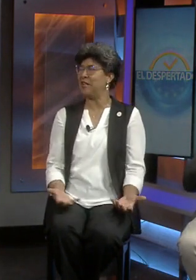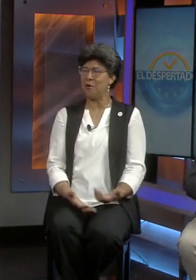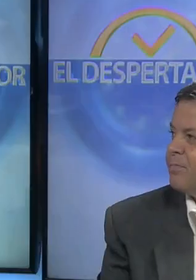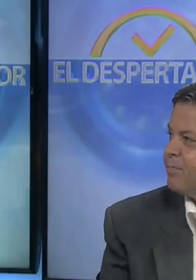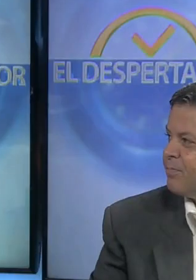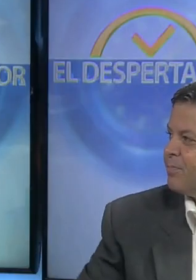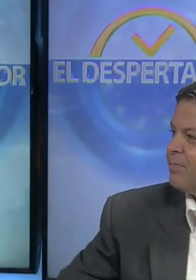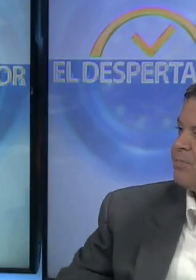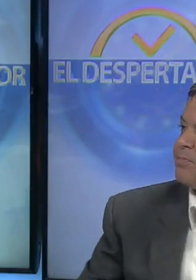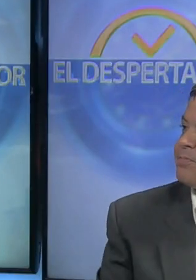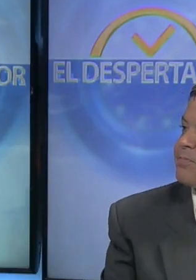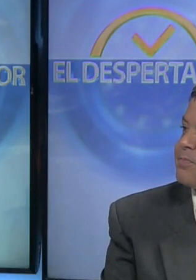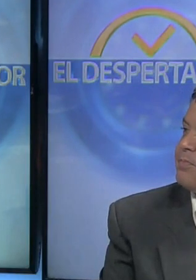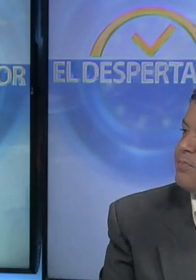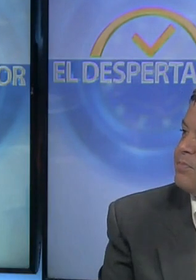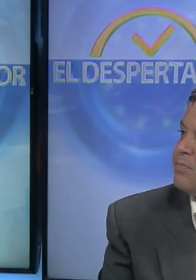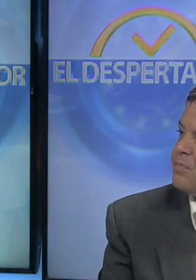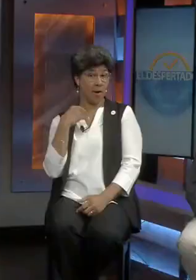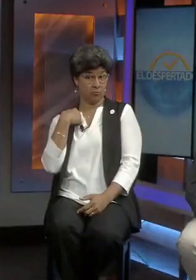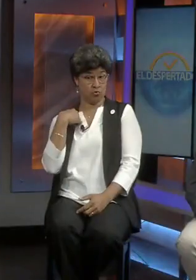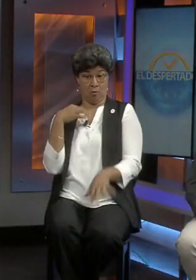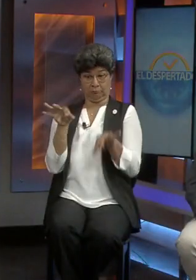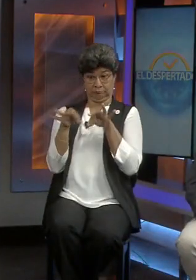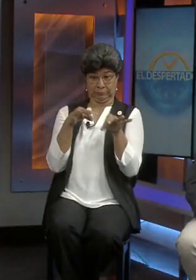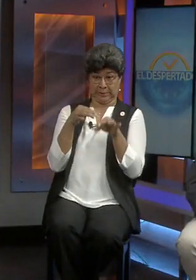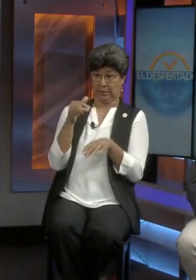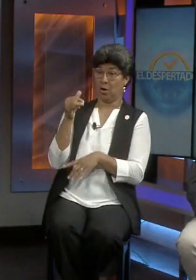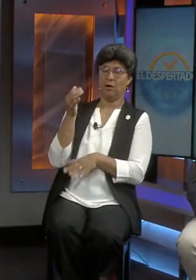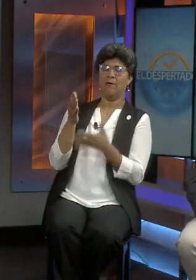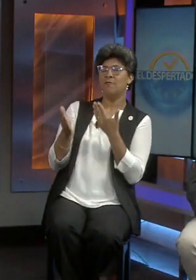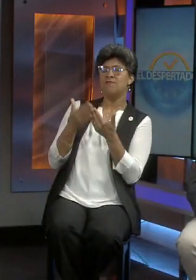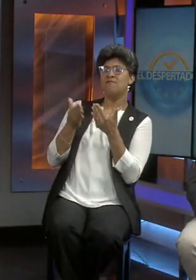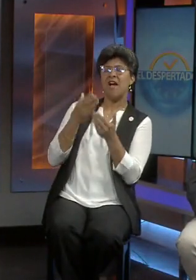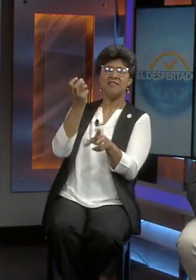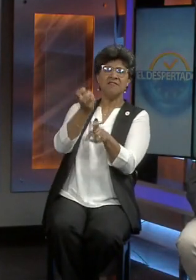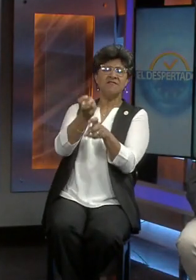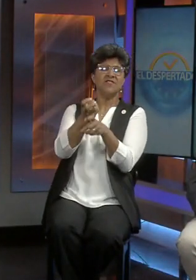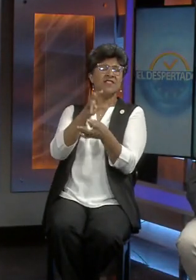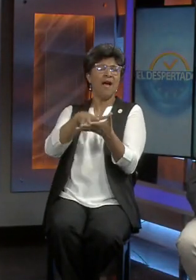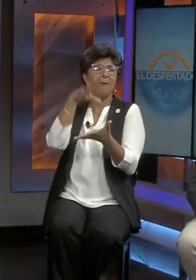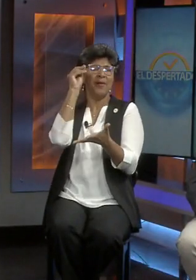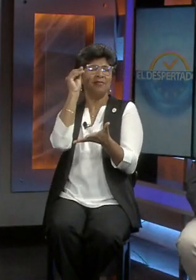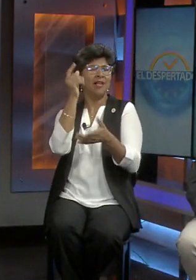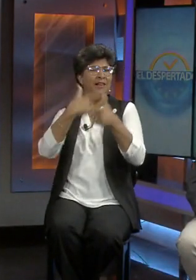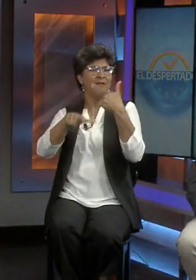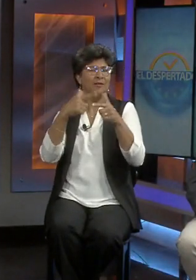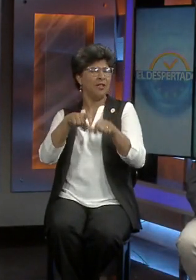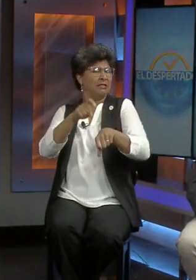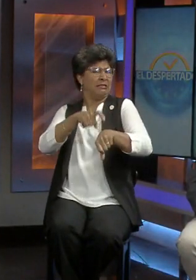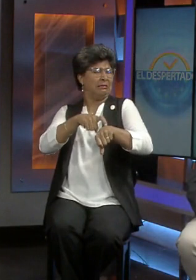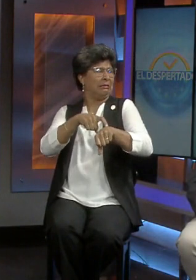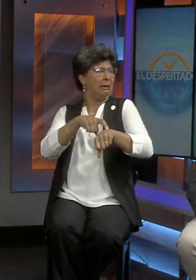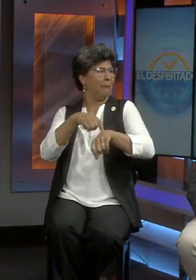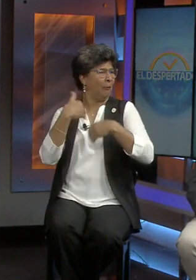están comunicando. Juana, pero quisiera que usted nos explique qué tan fácil o difícil es aprenderlo, qué tiempo nos llevaría poder